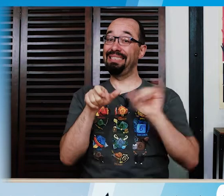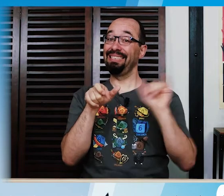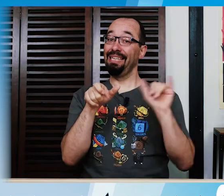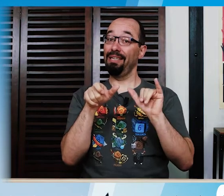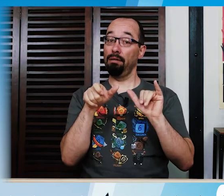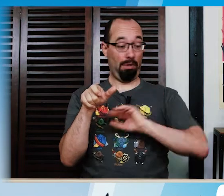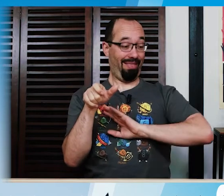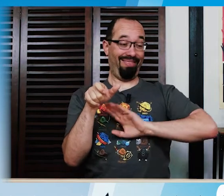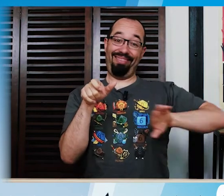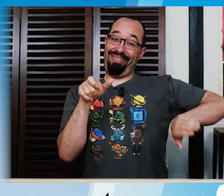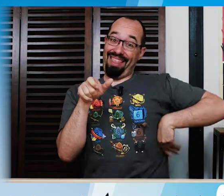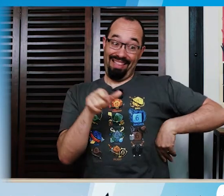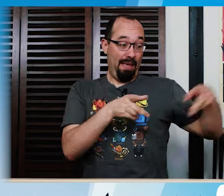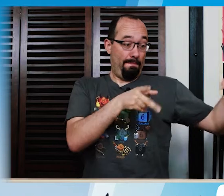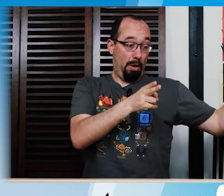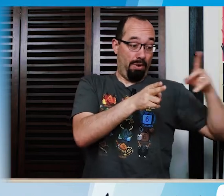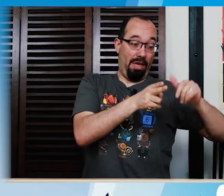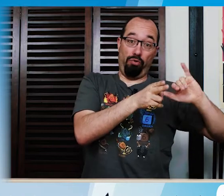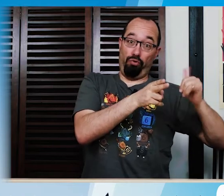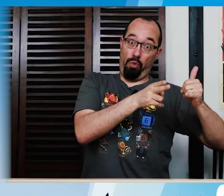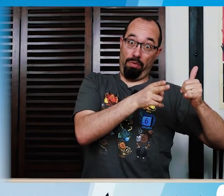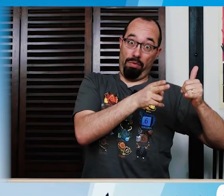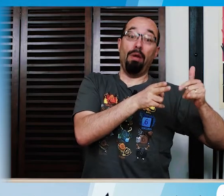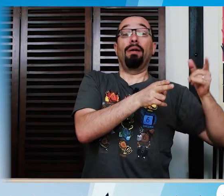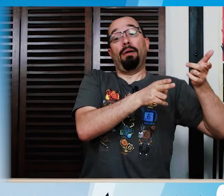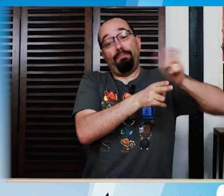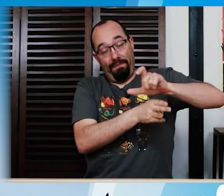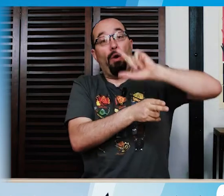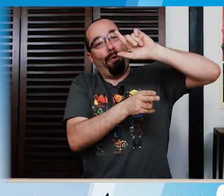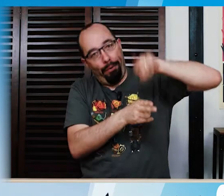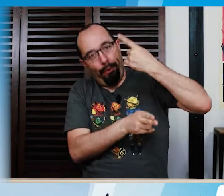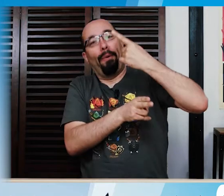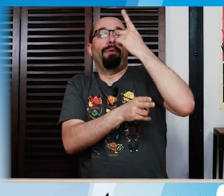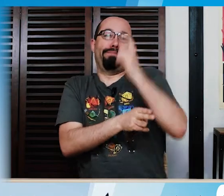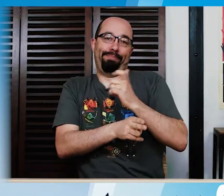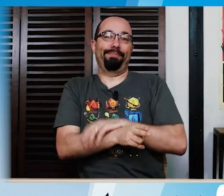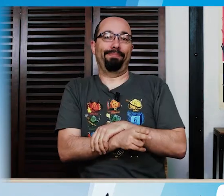manche est celui qui a mis fin à la manche précédente en ramassant le dernier troupeau.